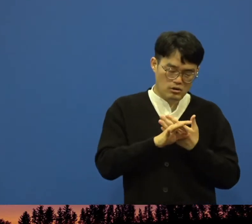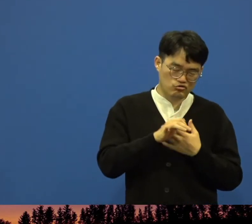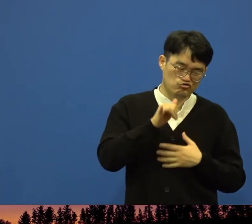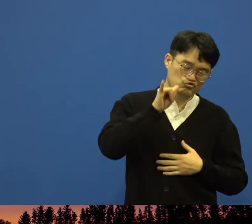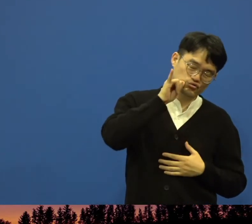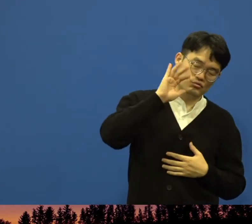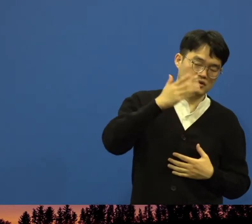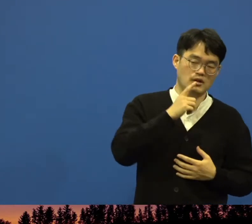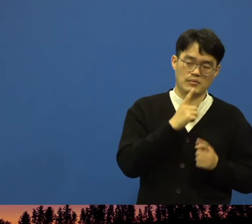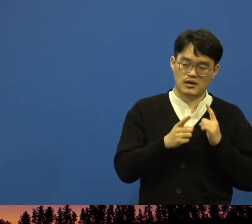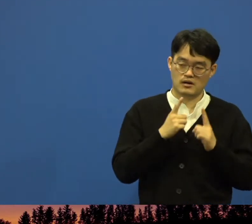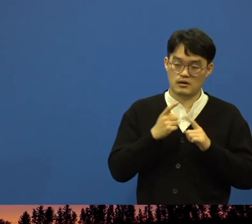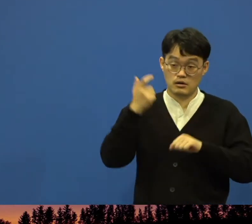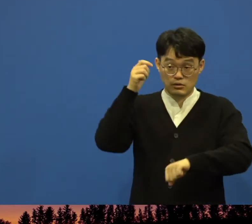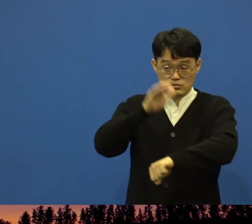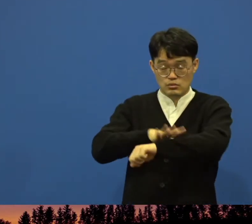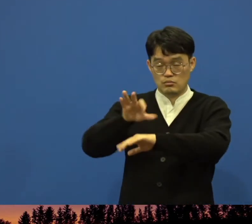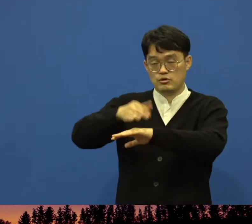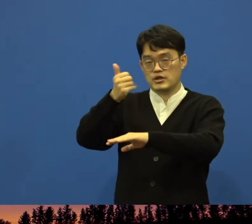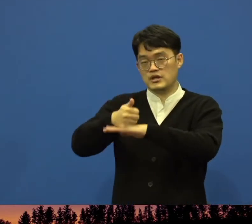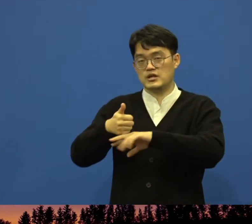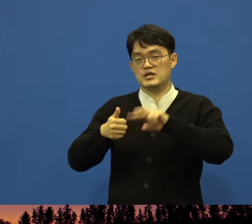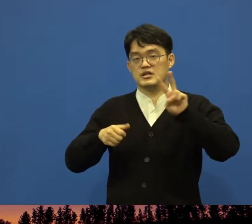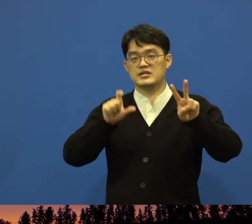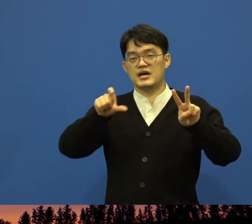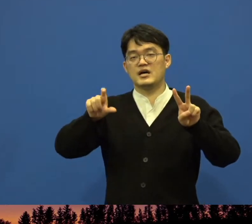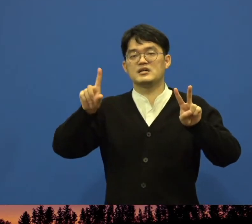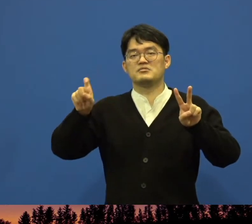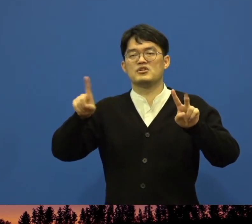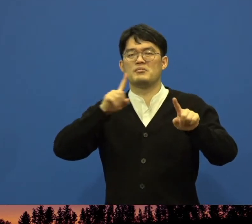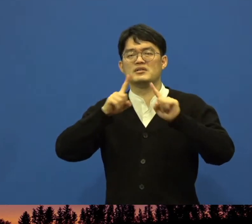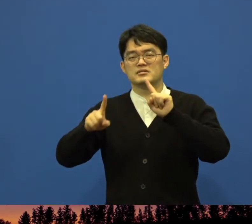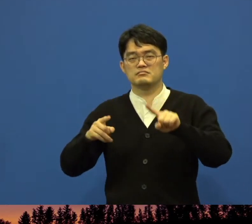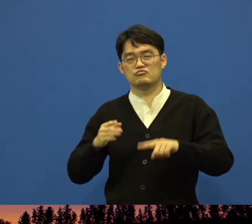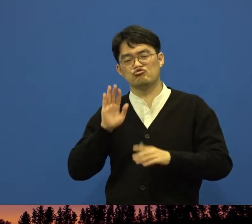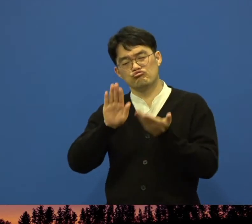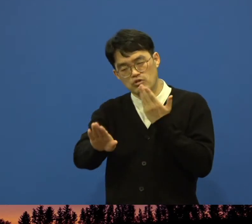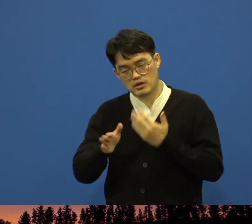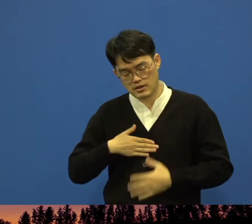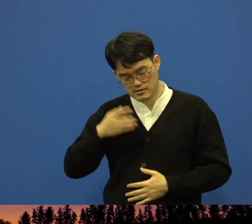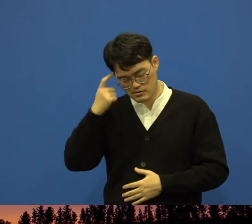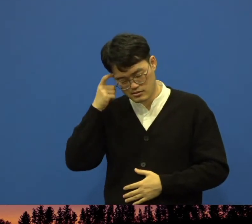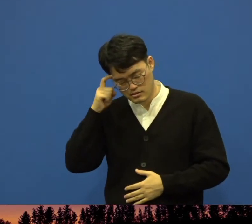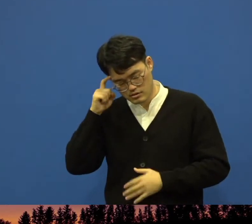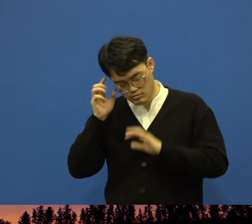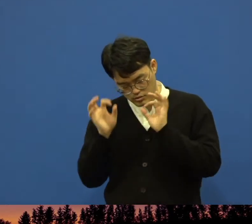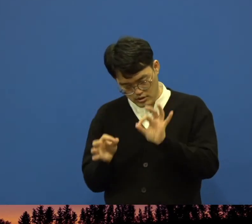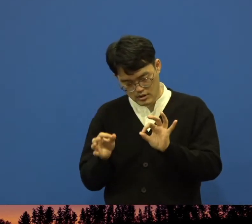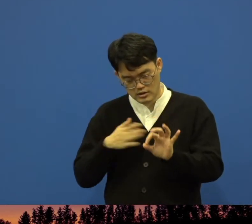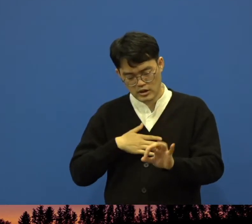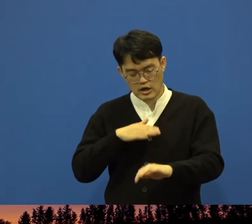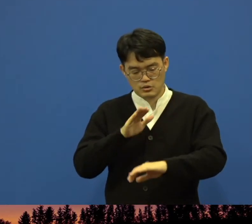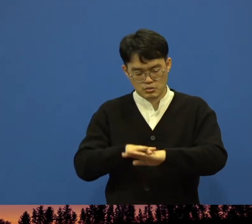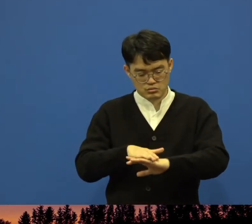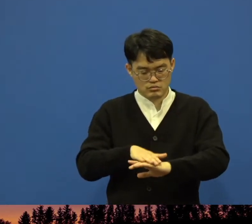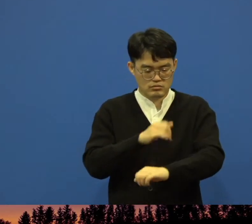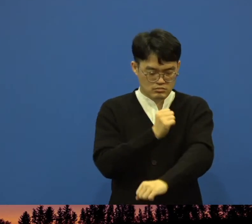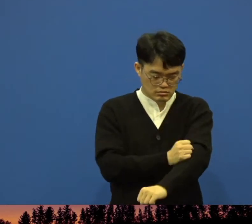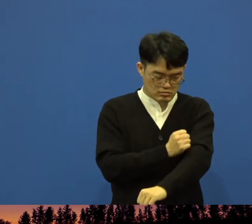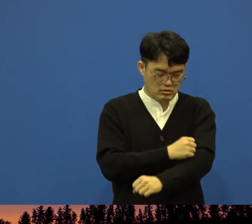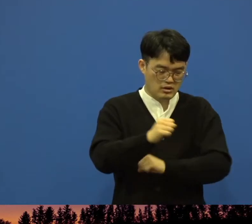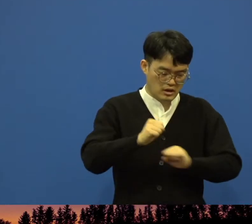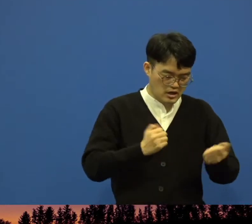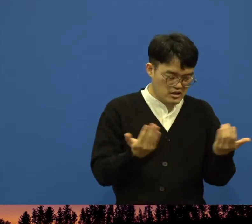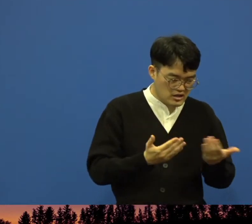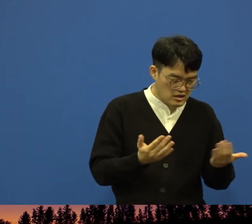근데 솔로몬 2장 11절에서 결론을 내는 겁니다. 그 후에 내가 생각해 본 점, 내 손으로 한 모든 일과 내가 수고한 모든 것이 다 헛되어 바람을